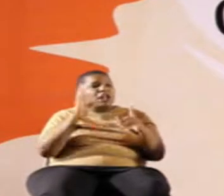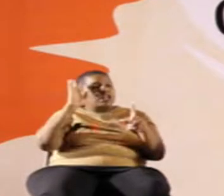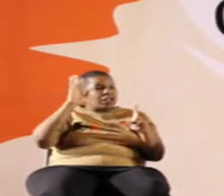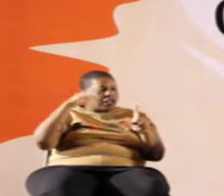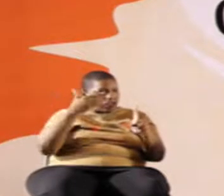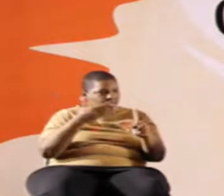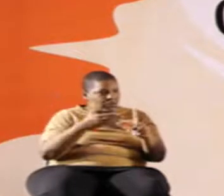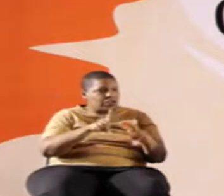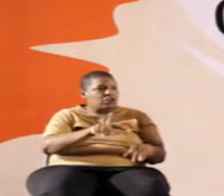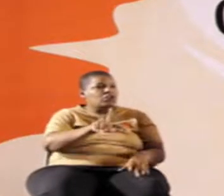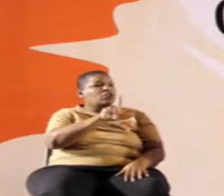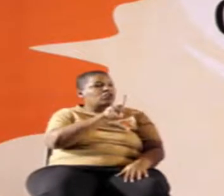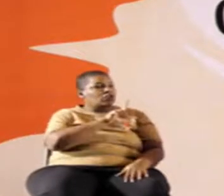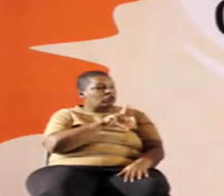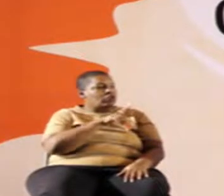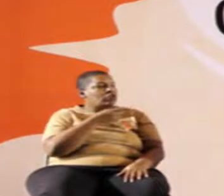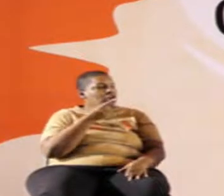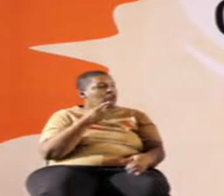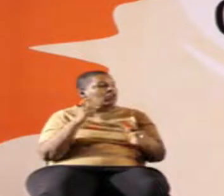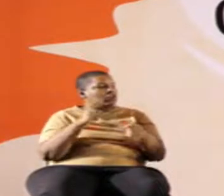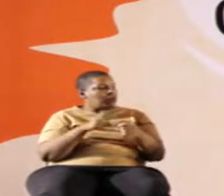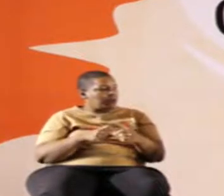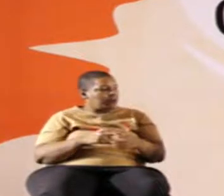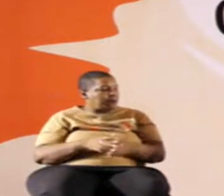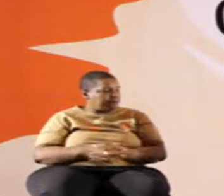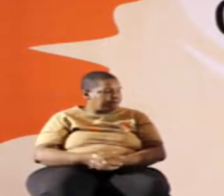a quem veio antes. Então, eu volto aqui para o samba.